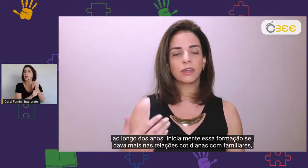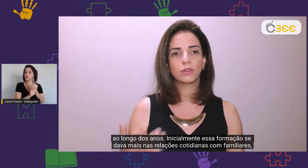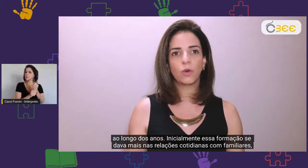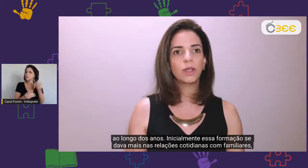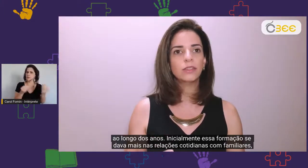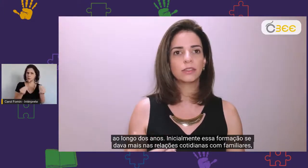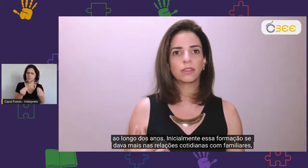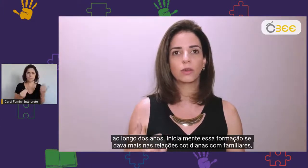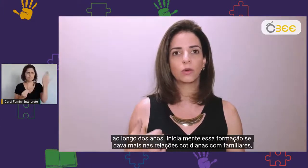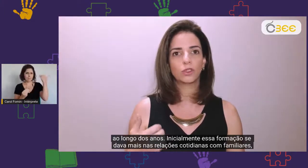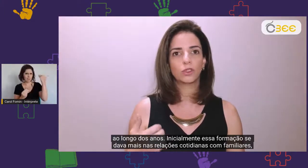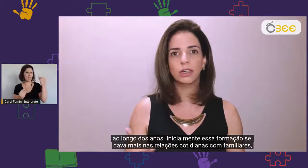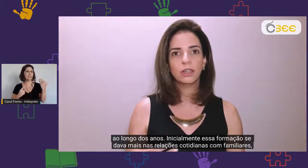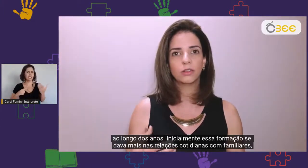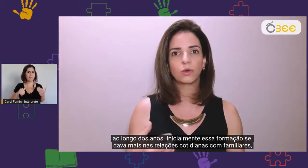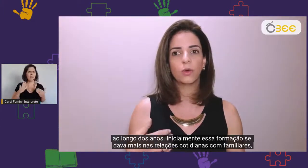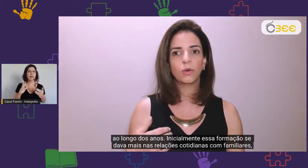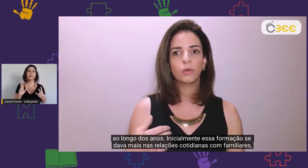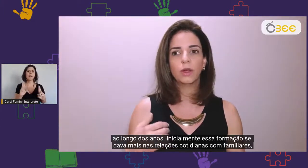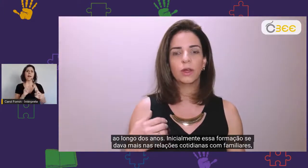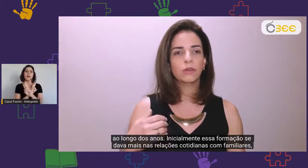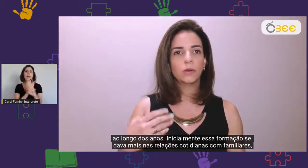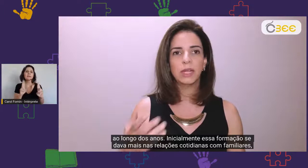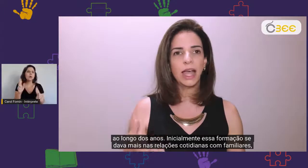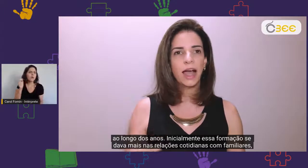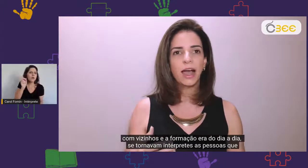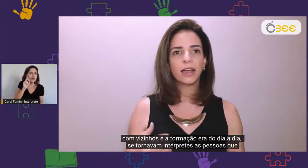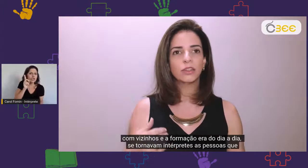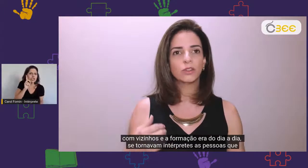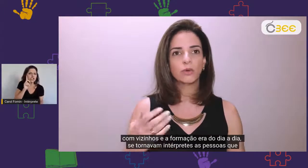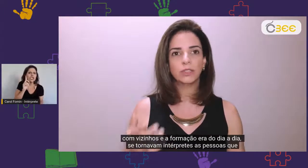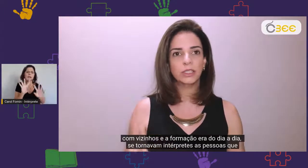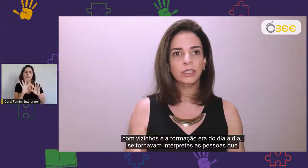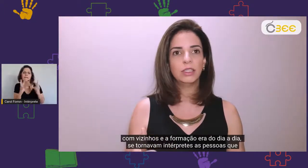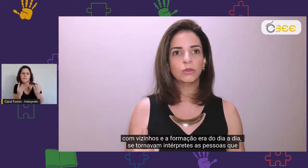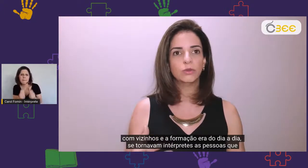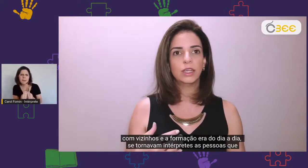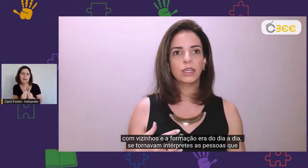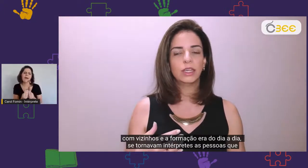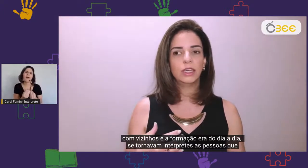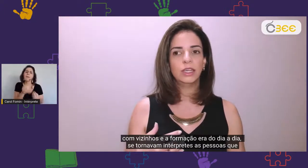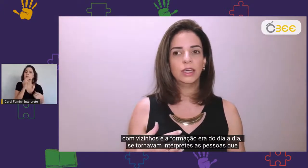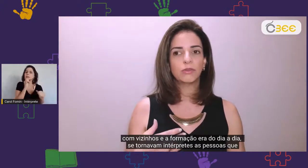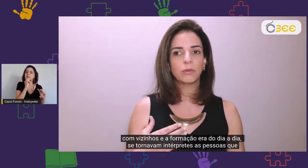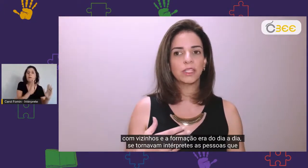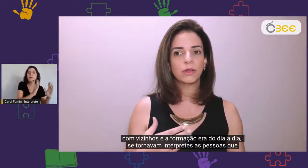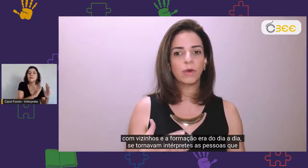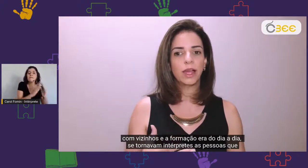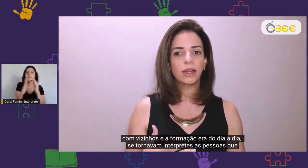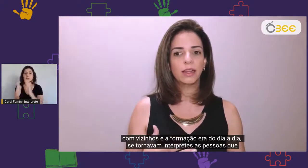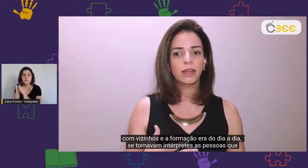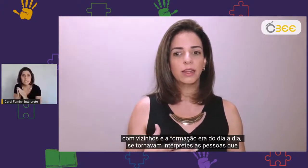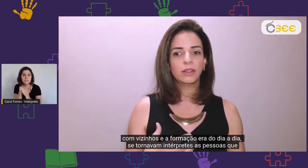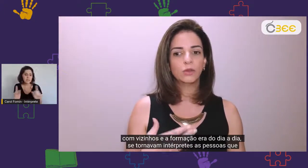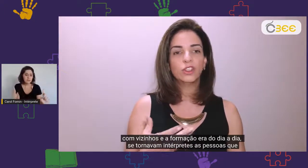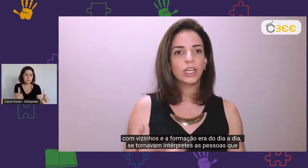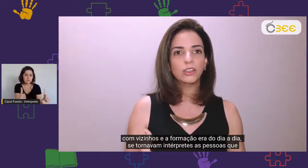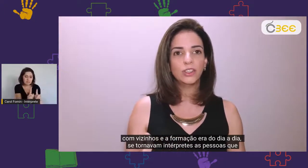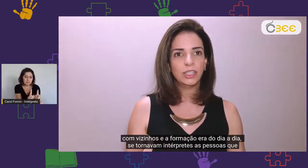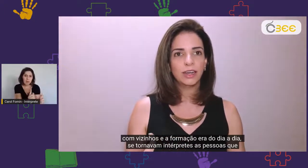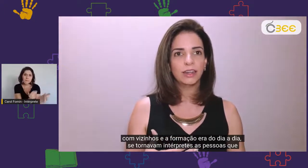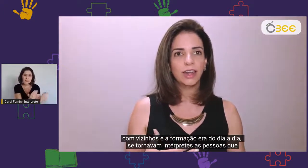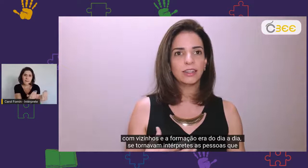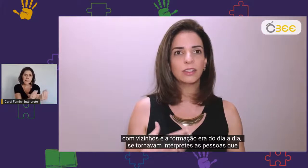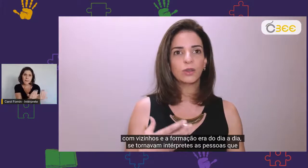nas relações cotidianas com familiares, com vizinhos, e a formação era do